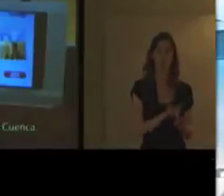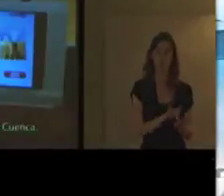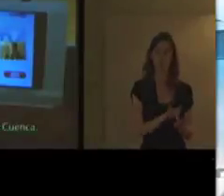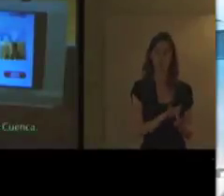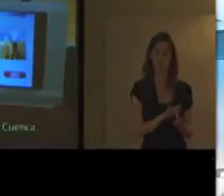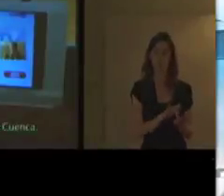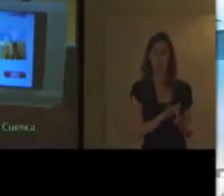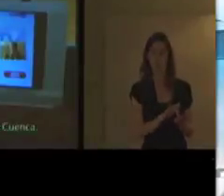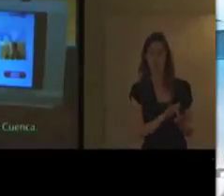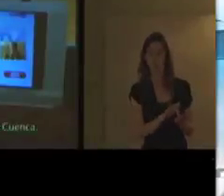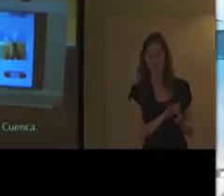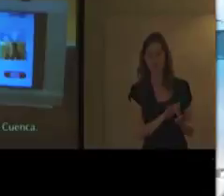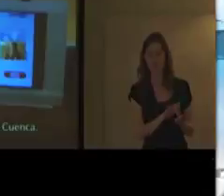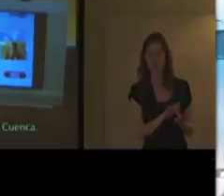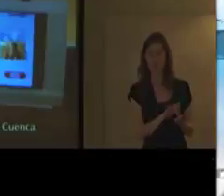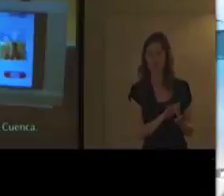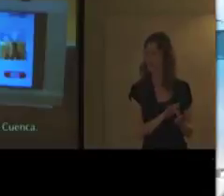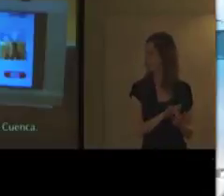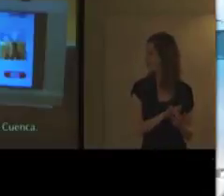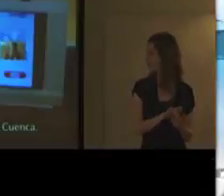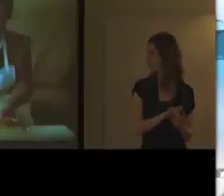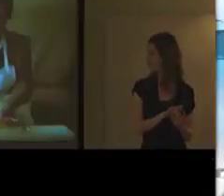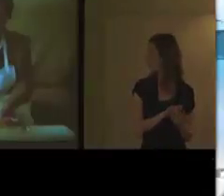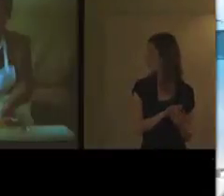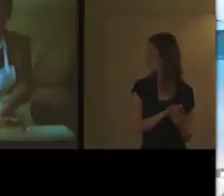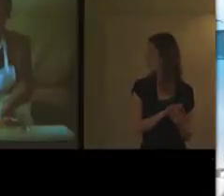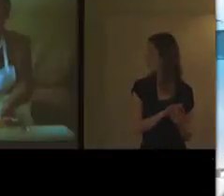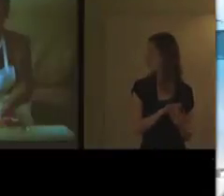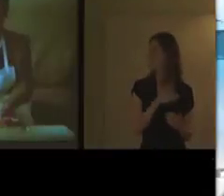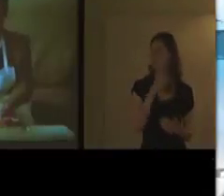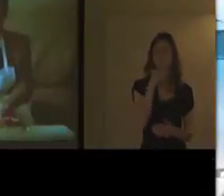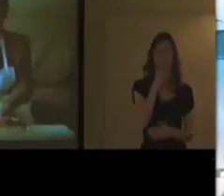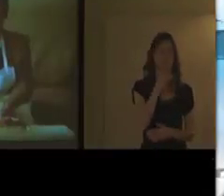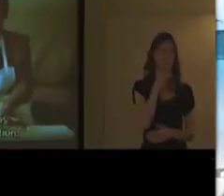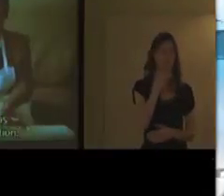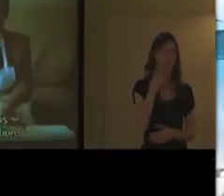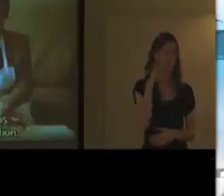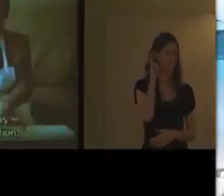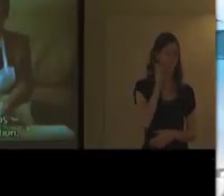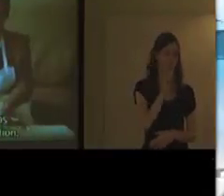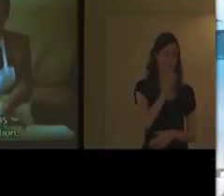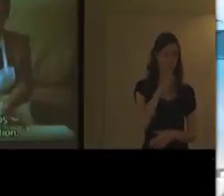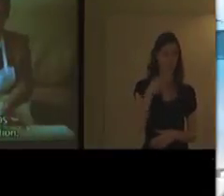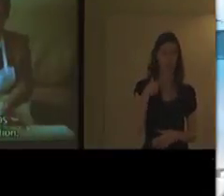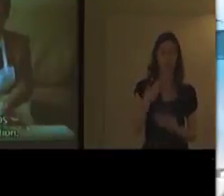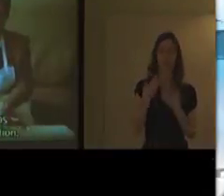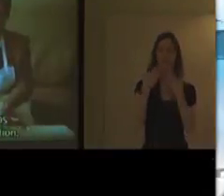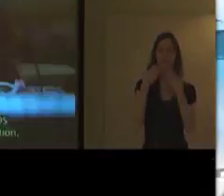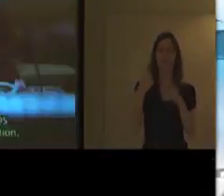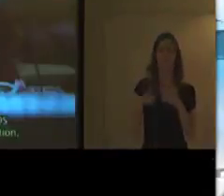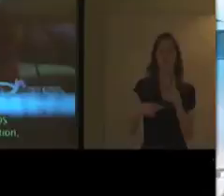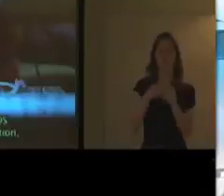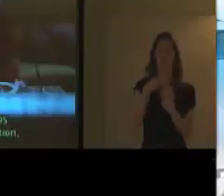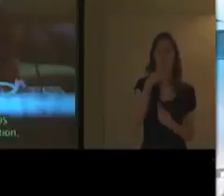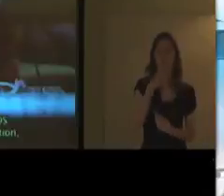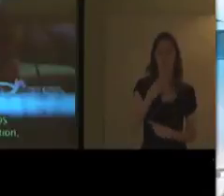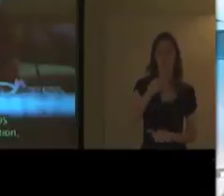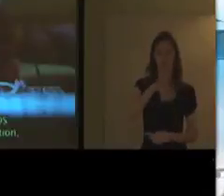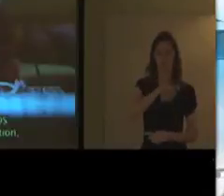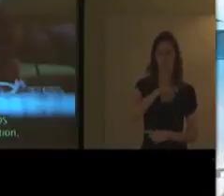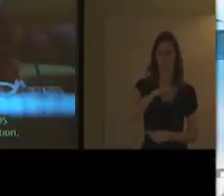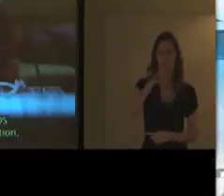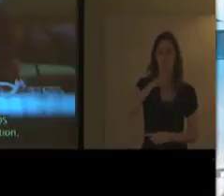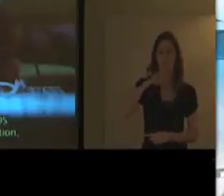Salvador, que es donde a mí me bautizaron y está en ella. Estuve viendo la rosa. Gracias a Cruz Roja Española, Fundación Texos